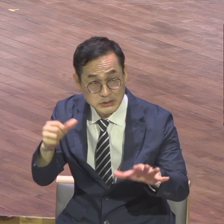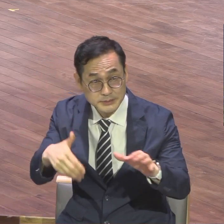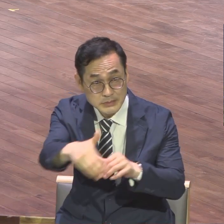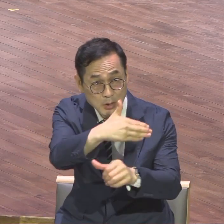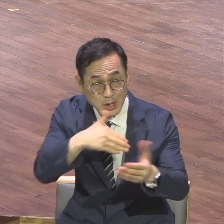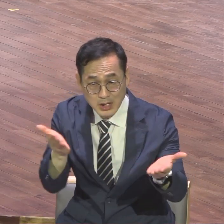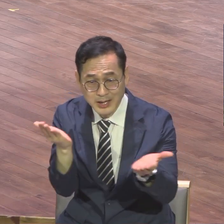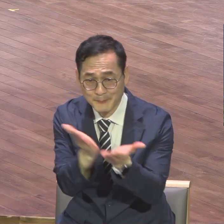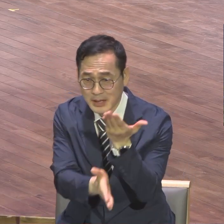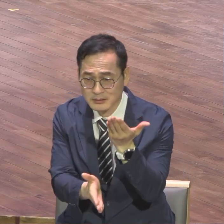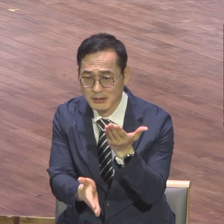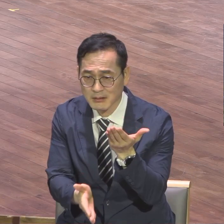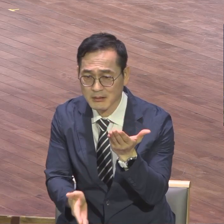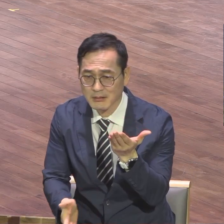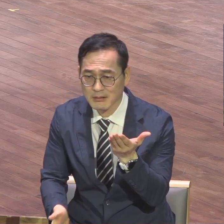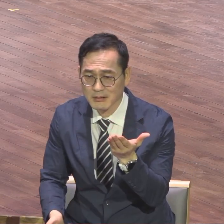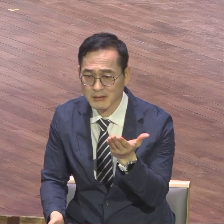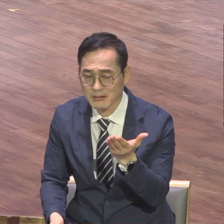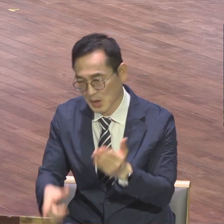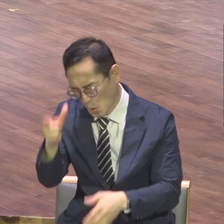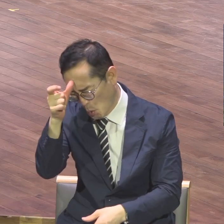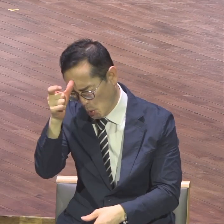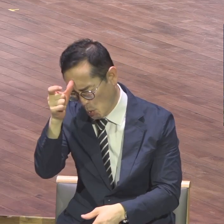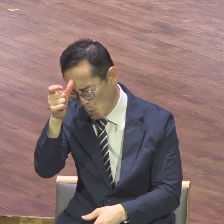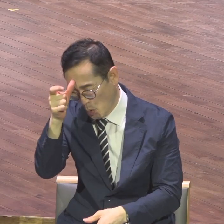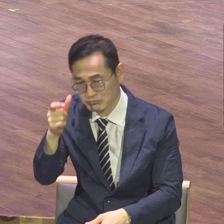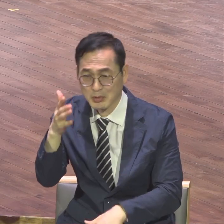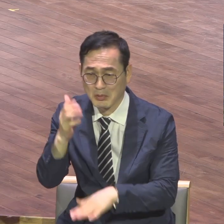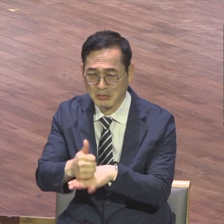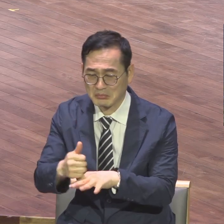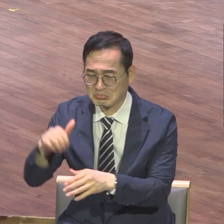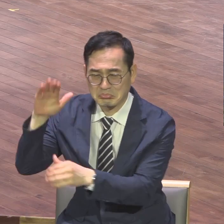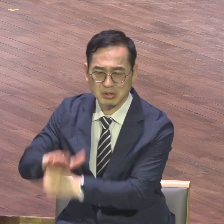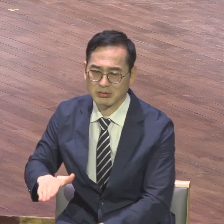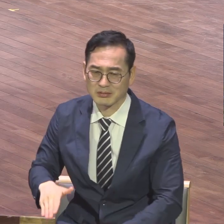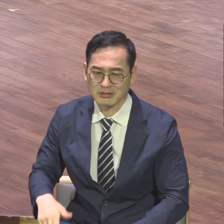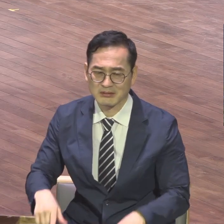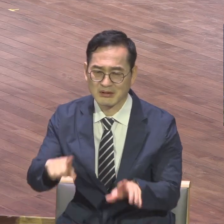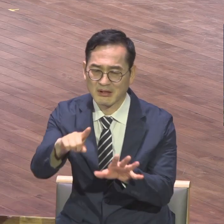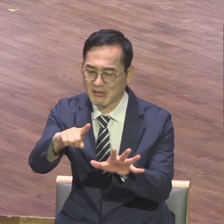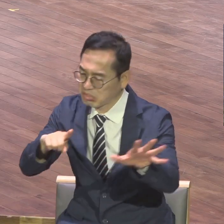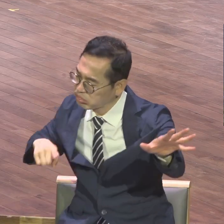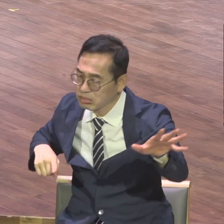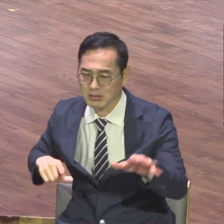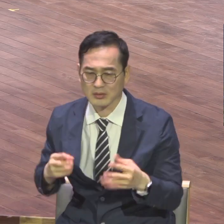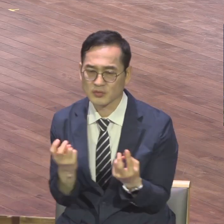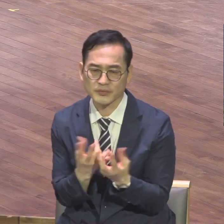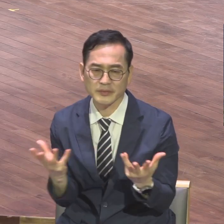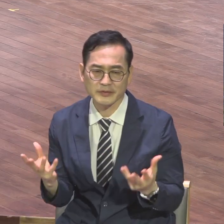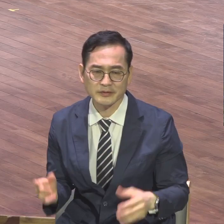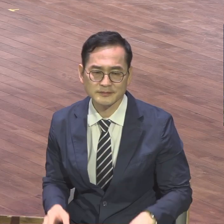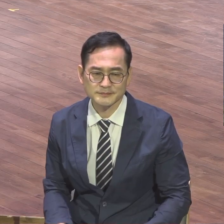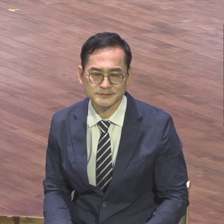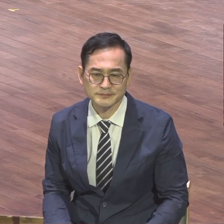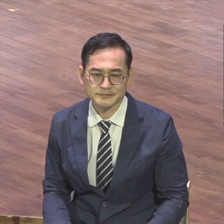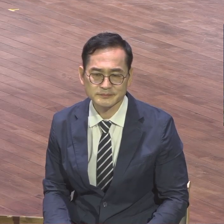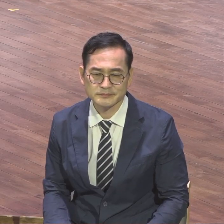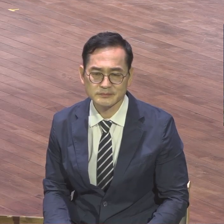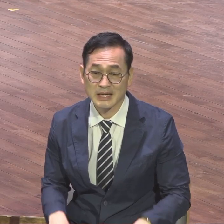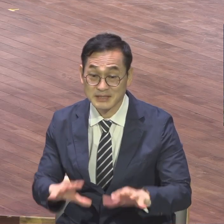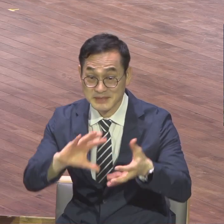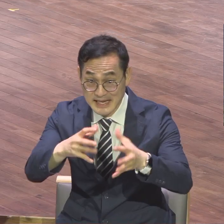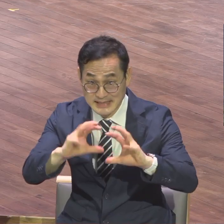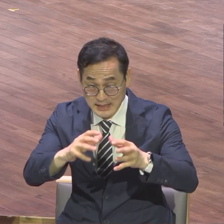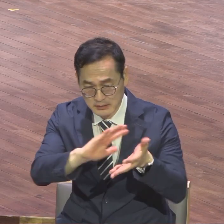그냥 시대를 못 따라가는. 그러니까 이 시대에 말이에요. 우리